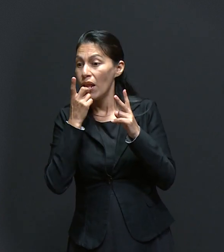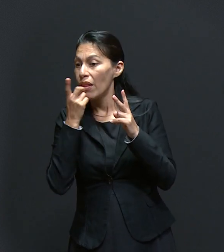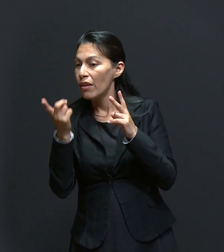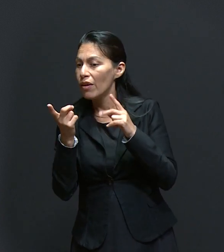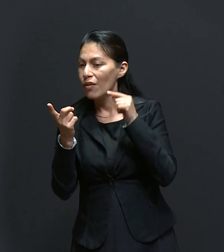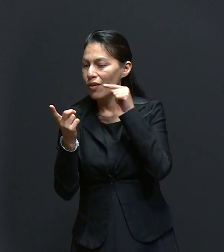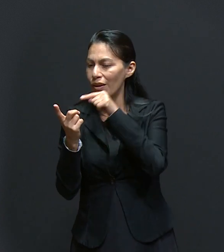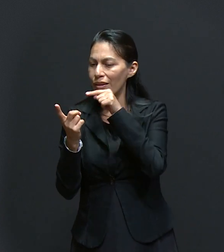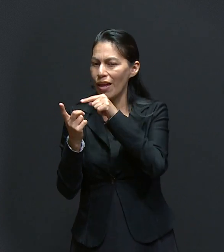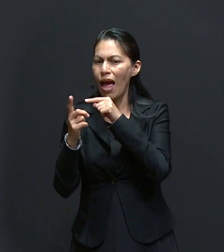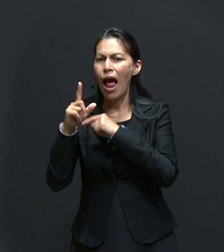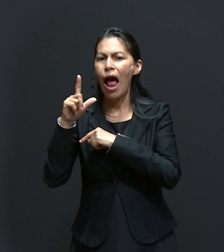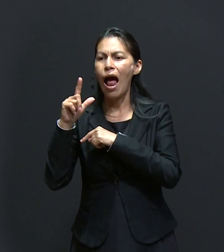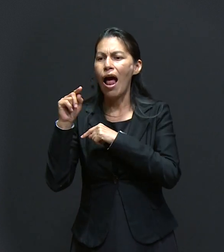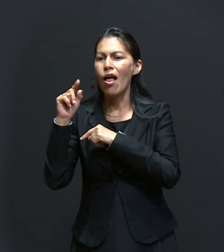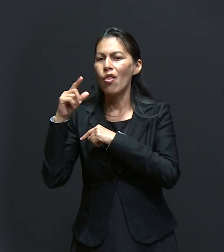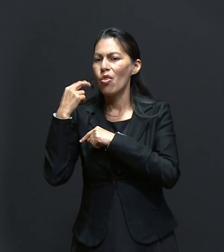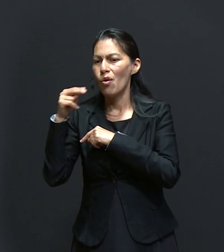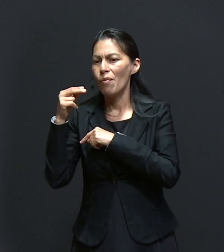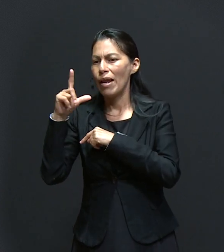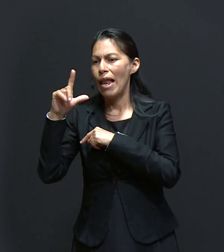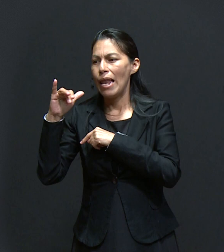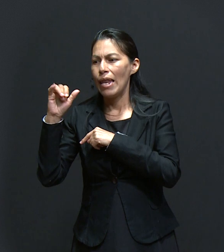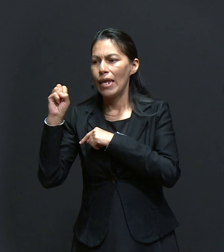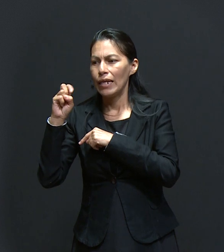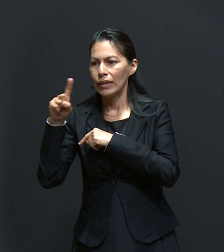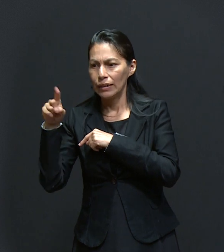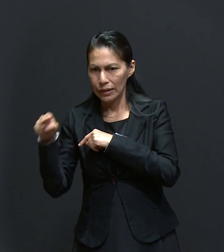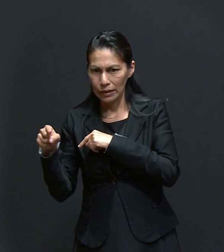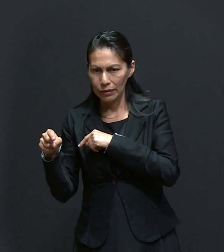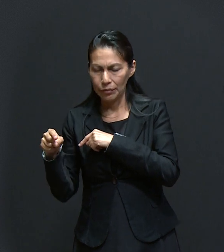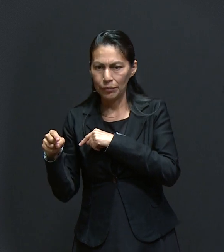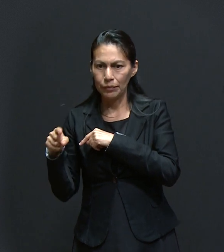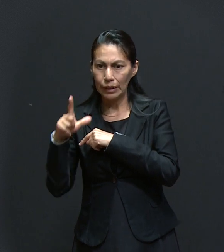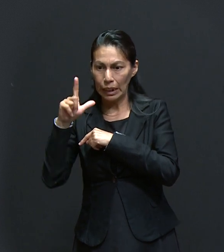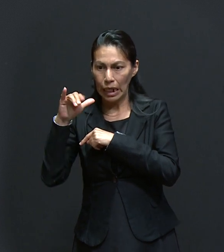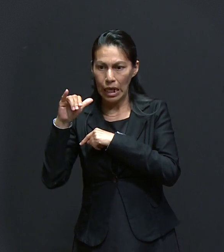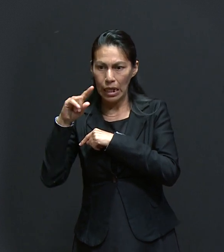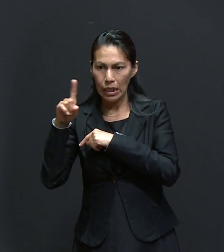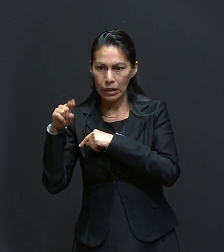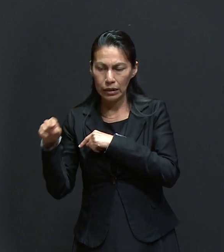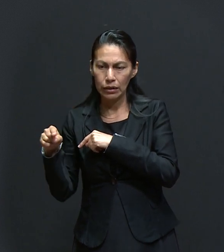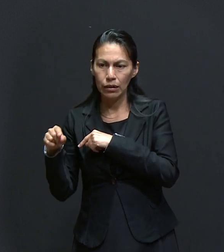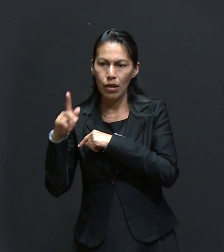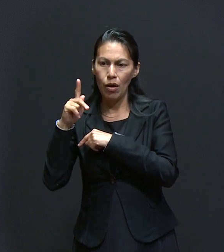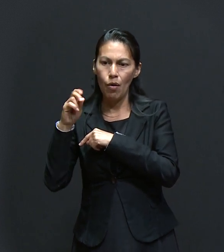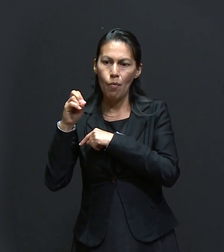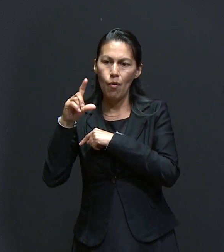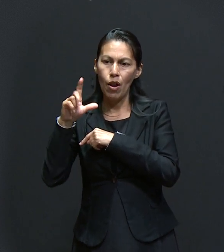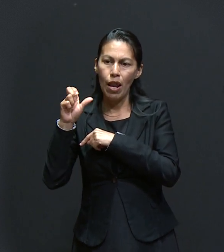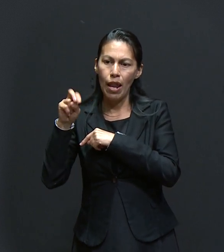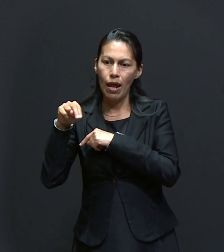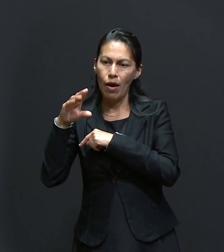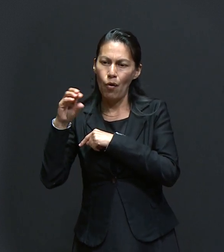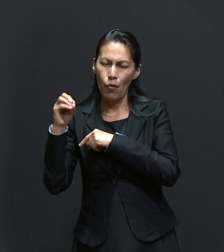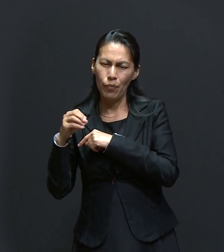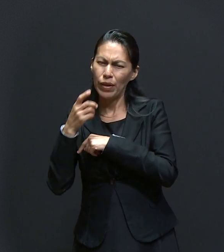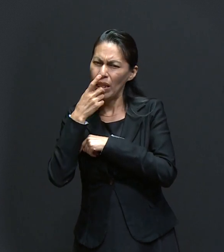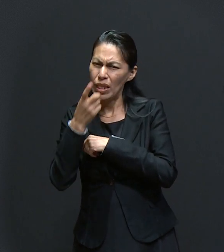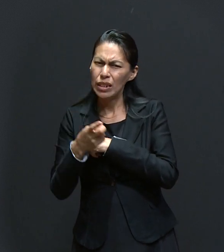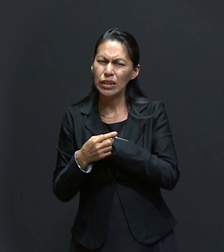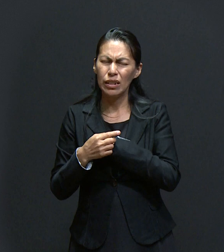vio un sueño donde vio a esta persona a alice que estaba llevando biblias no no estaba